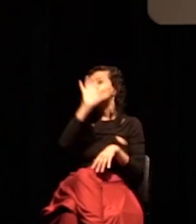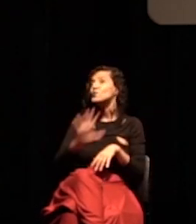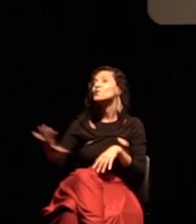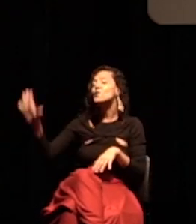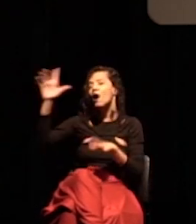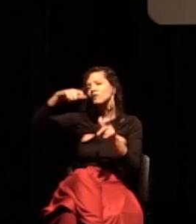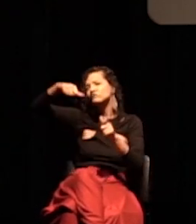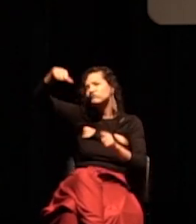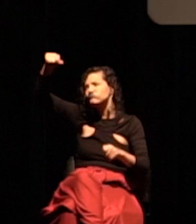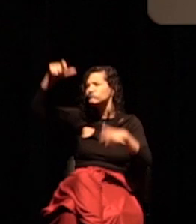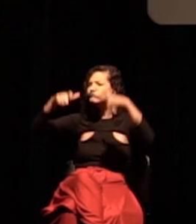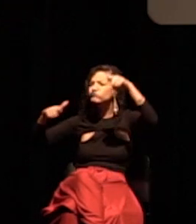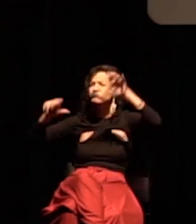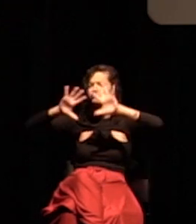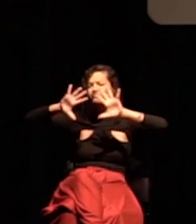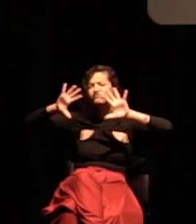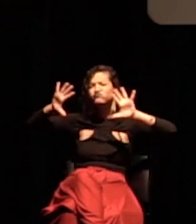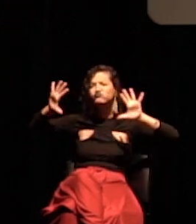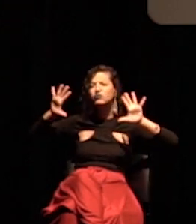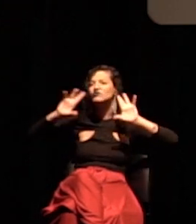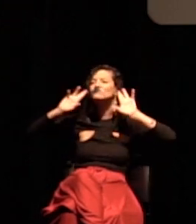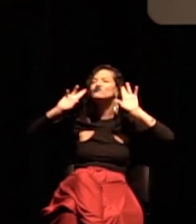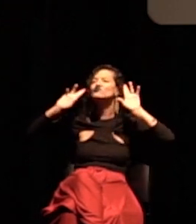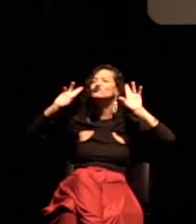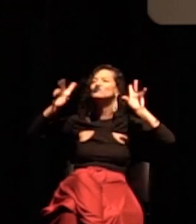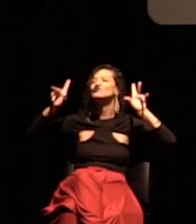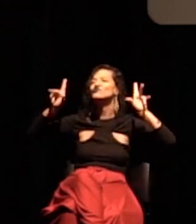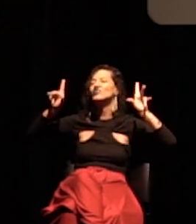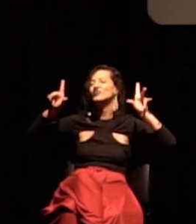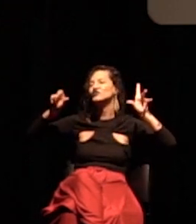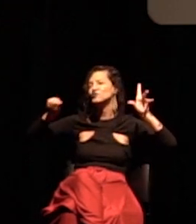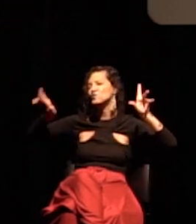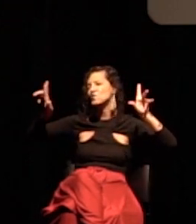o que acontece é o seguinte, é que é